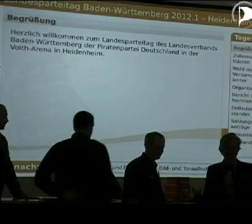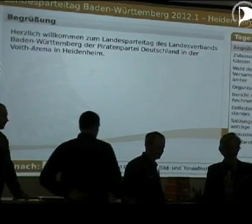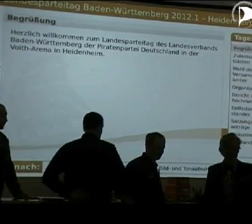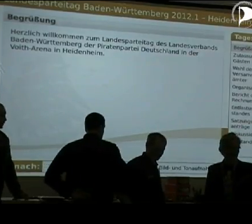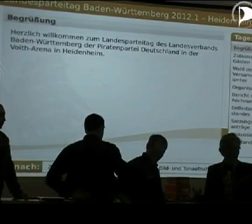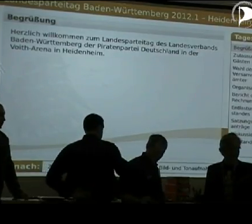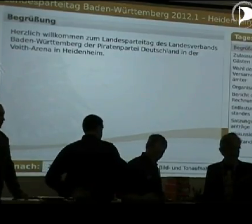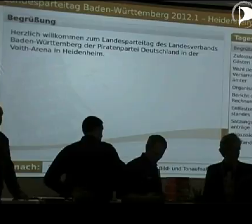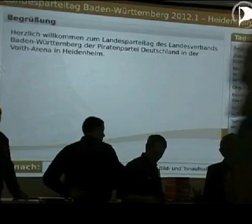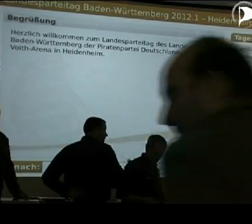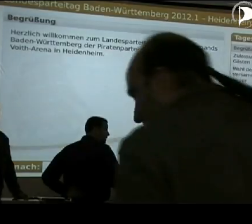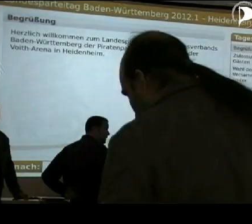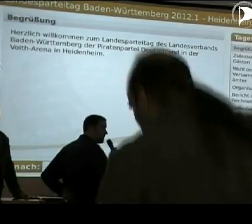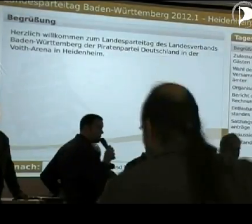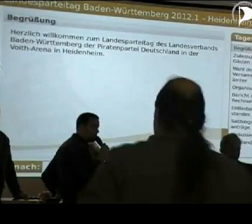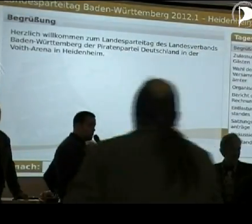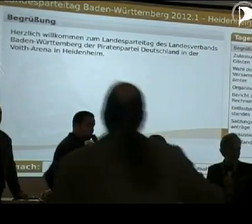oder ich sage